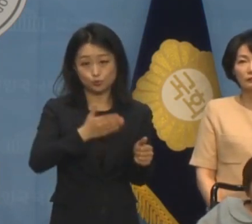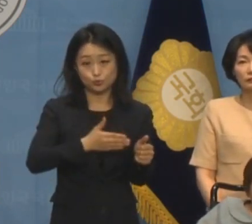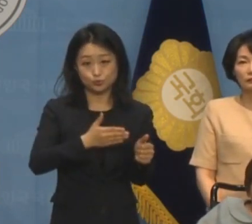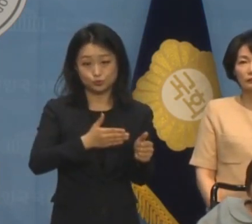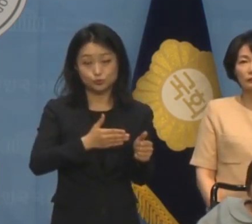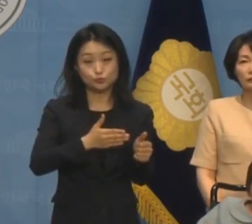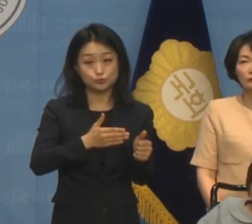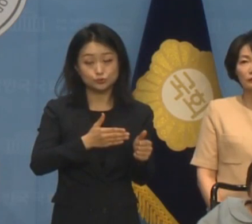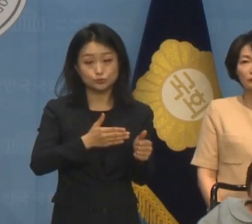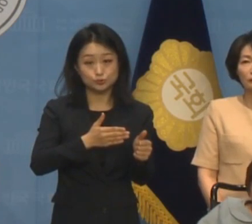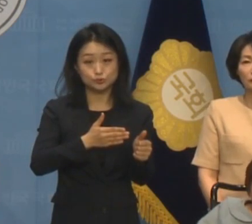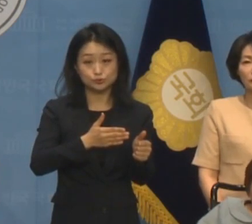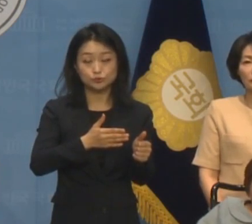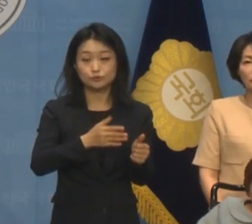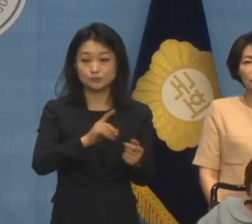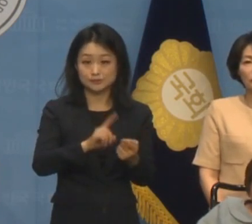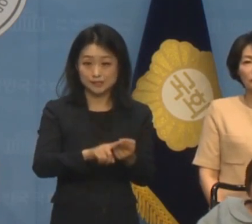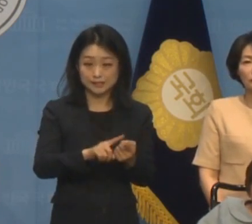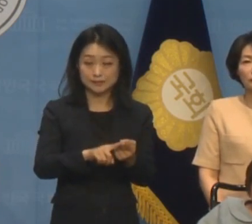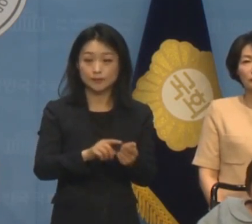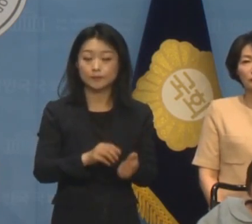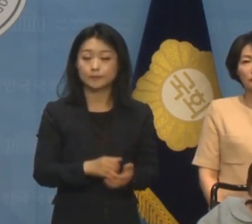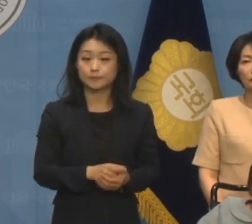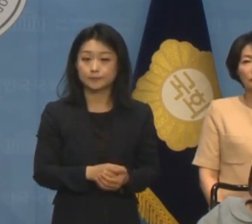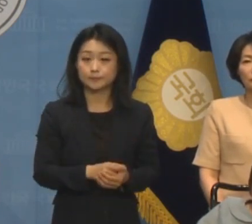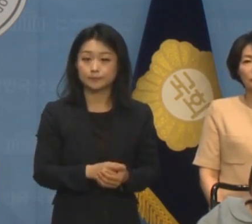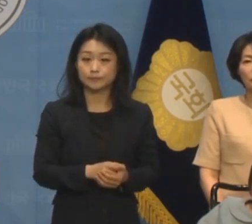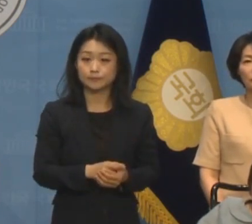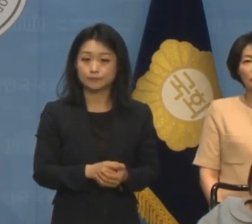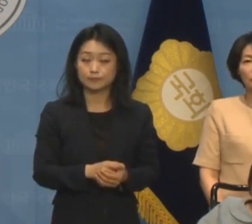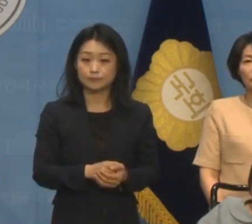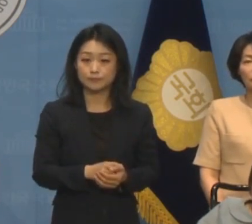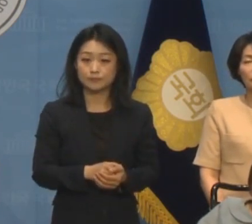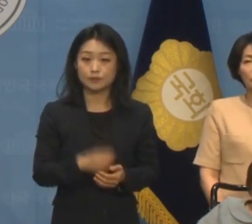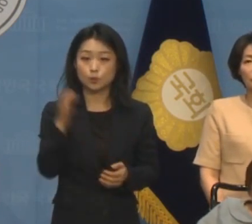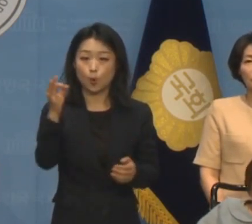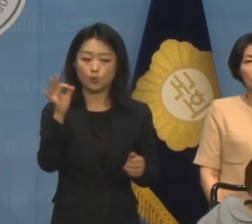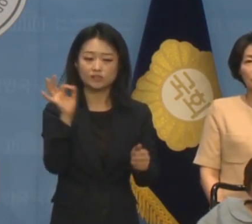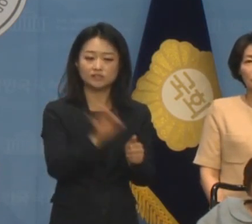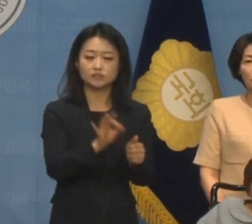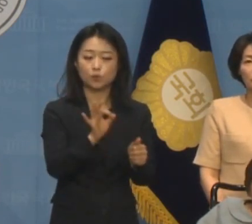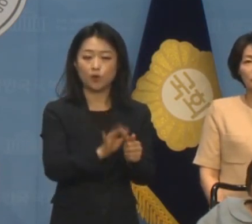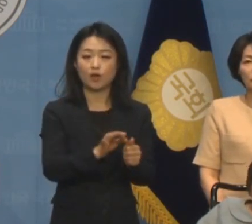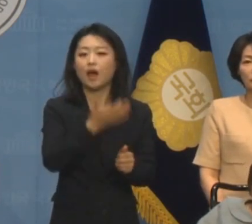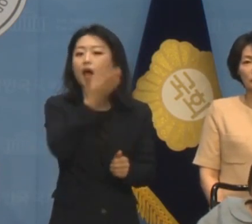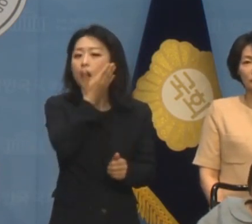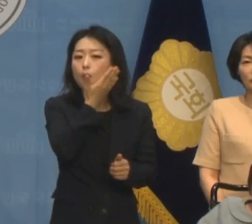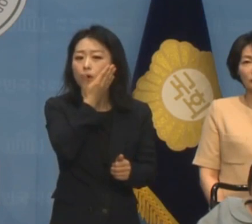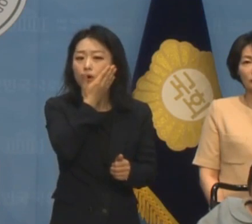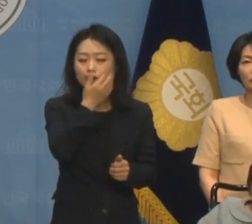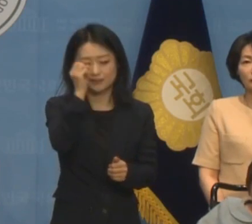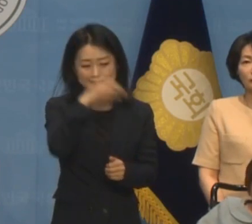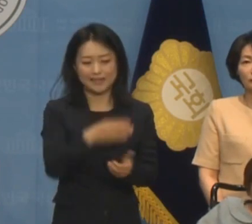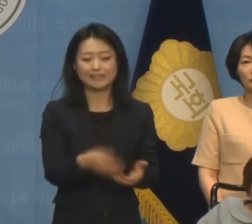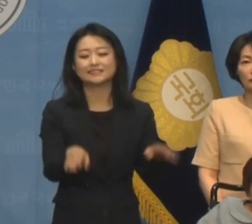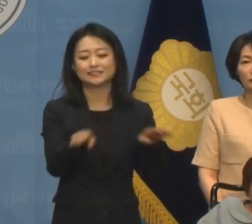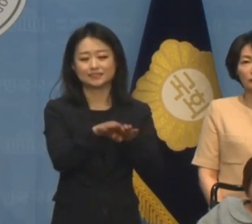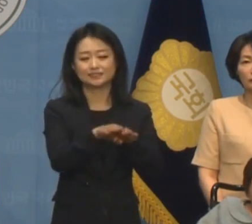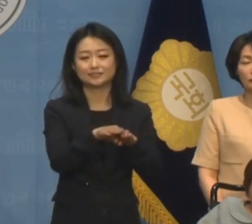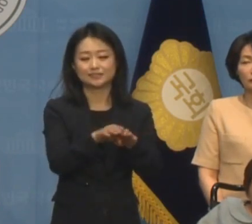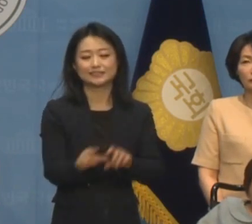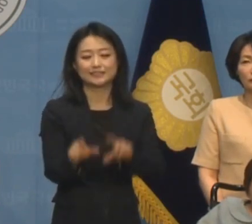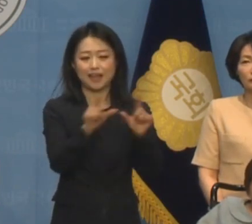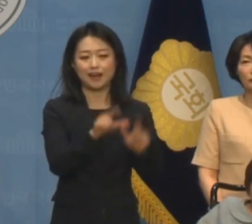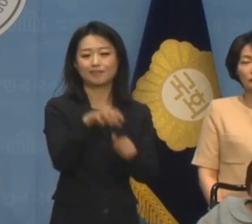여러 가지 욕구가 엄청난 수억의 돈이 들기 때문에 시설에서 살도록 해야